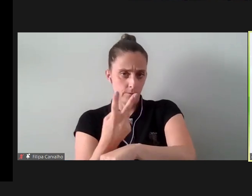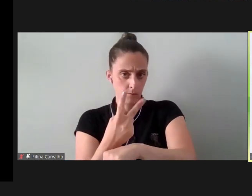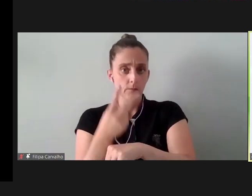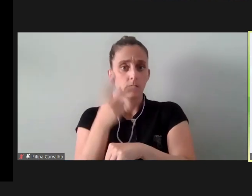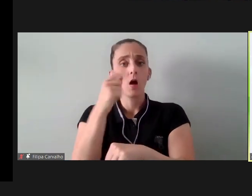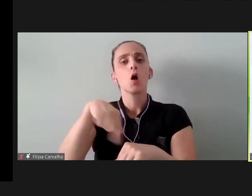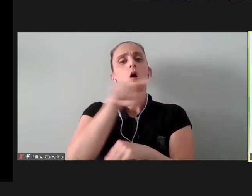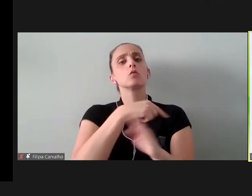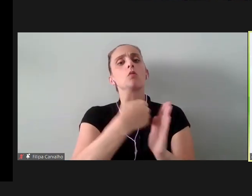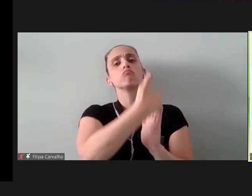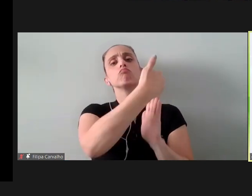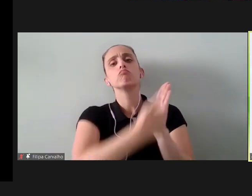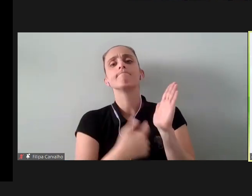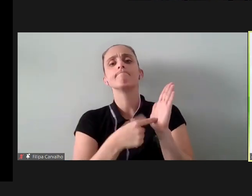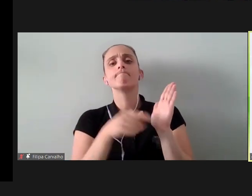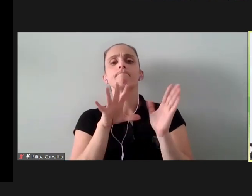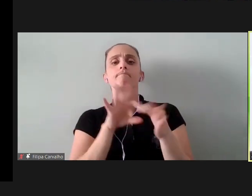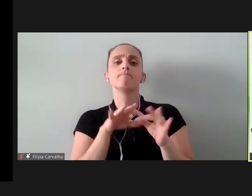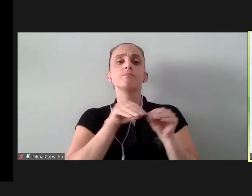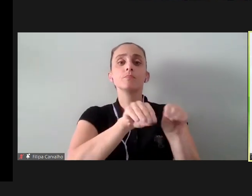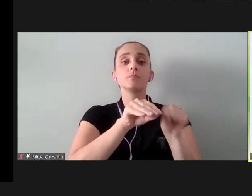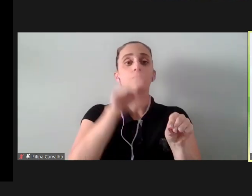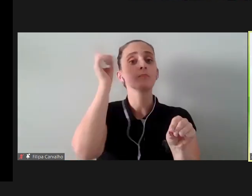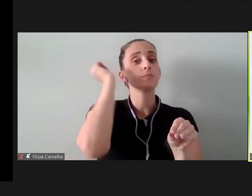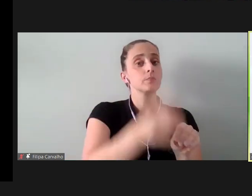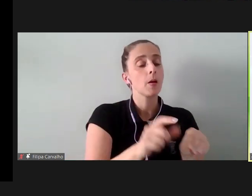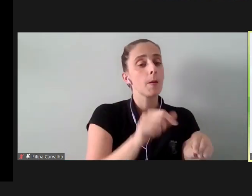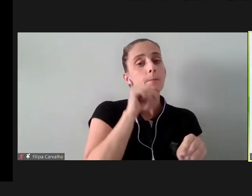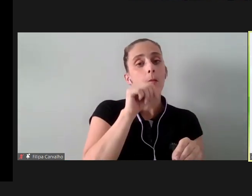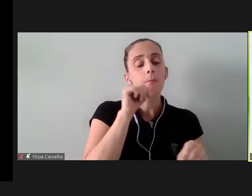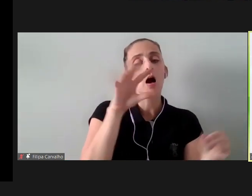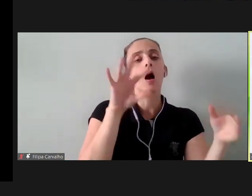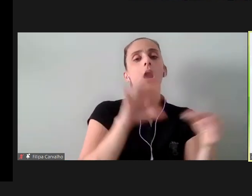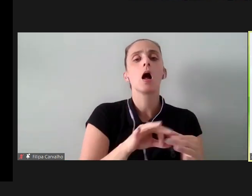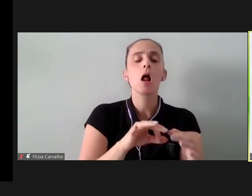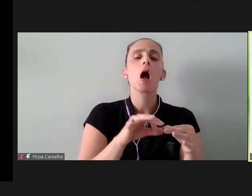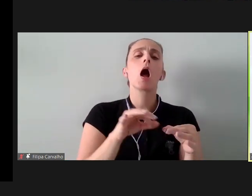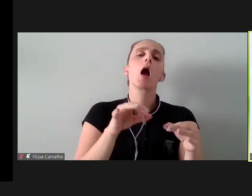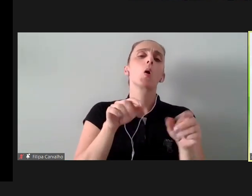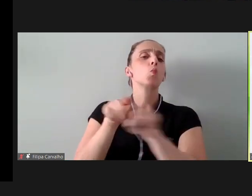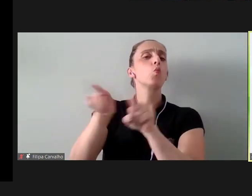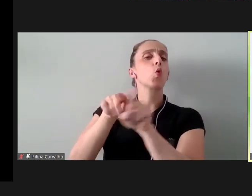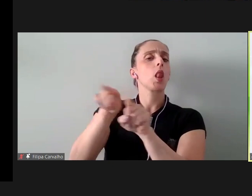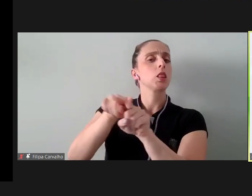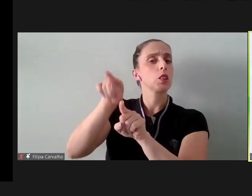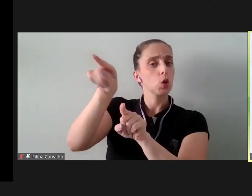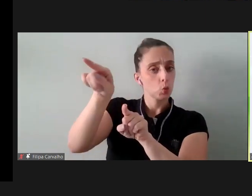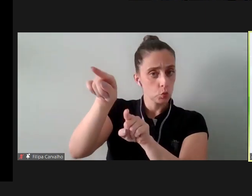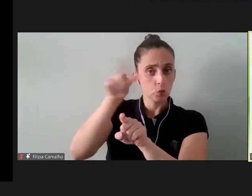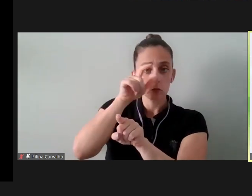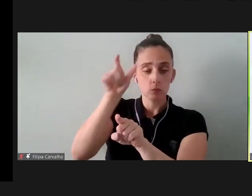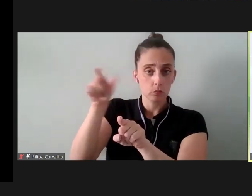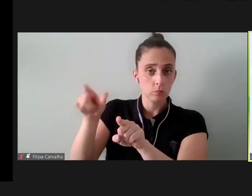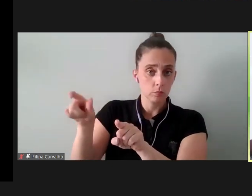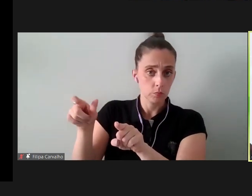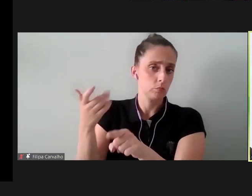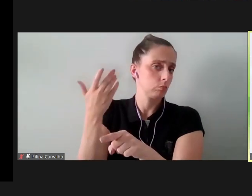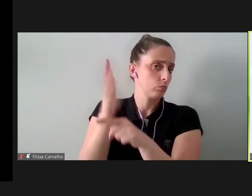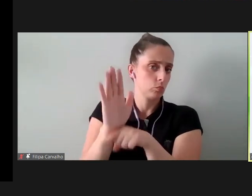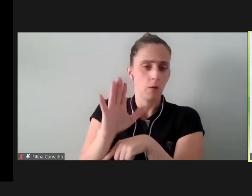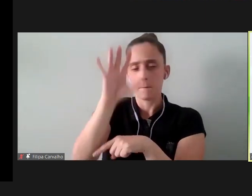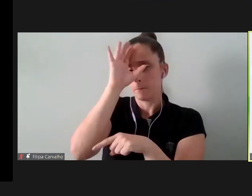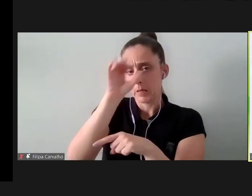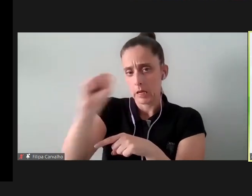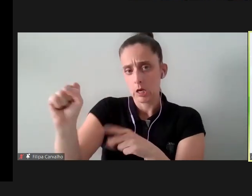documento que sustenta a formação obrigatória para titular de cargos políticos, estou a me referir